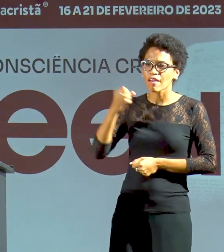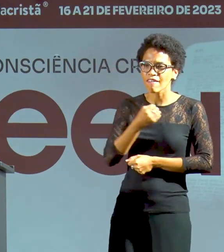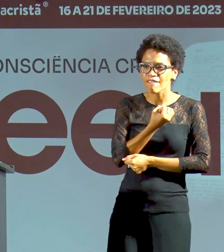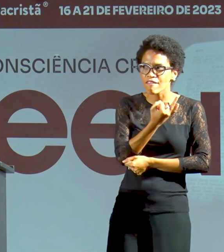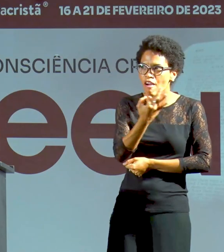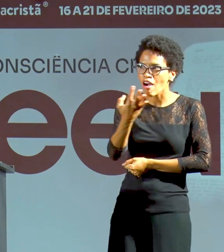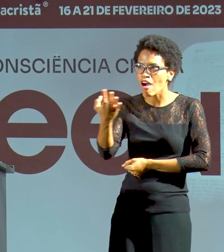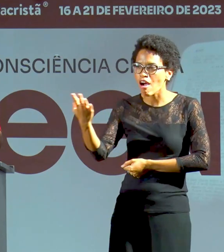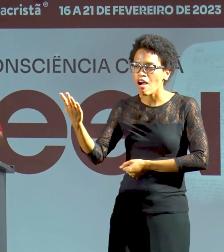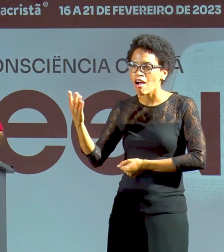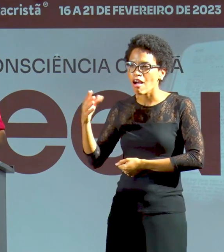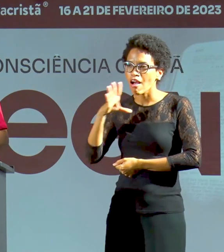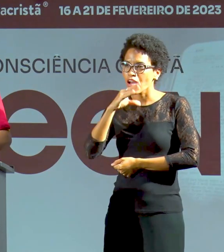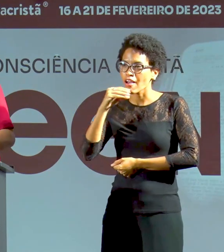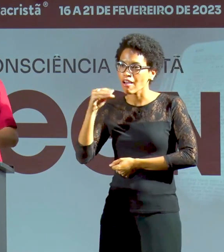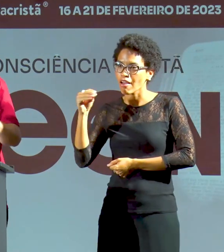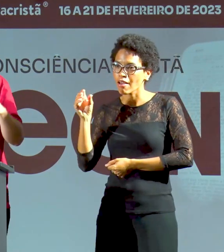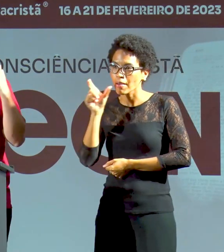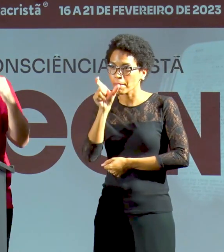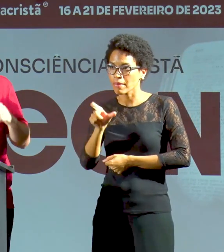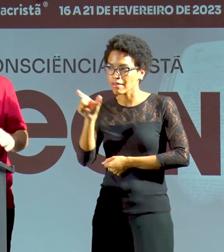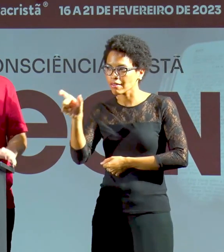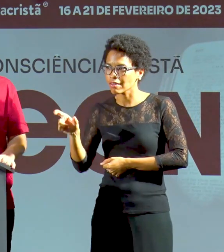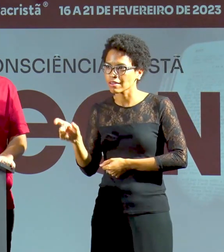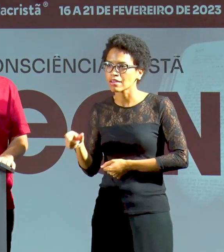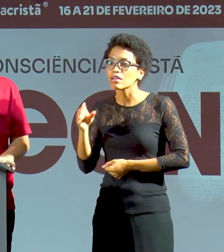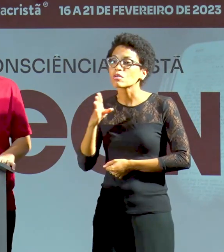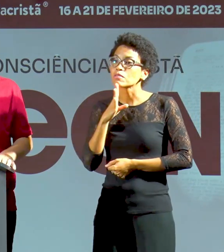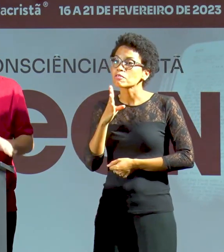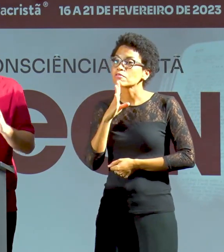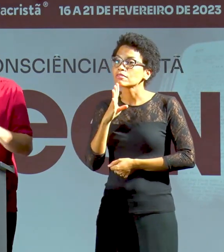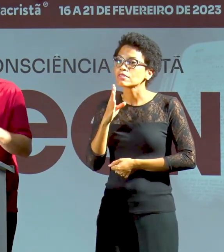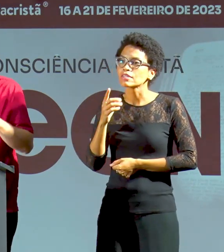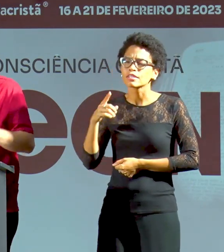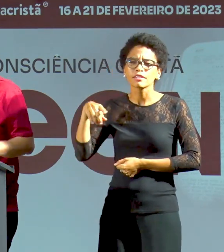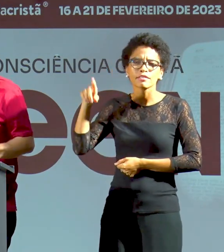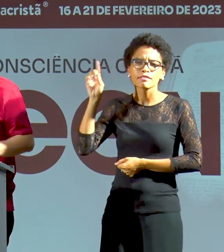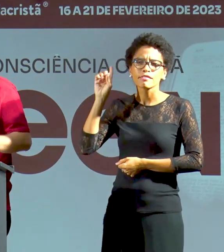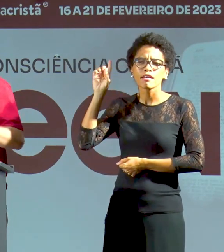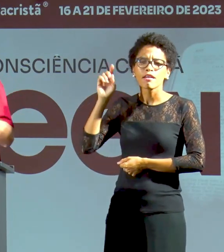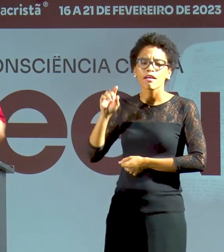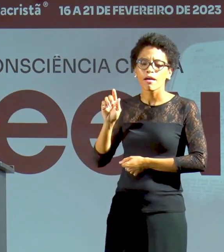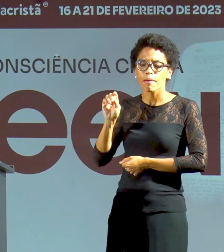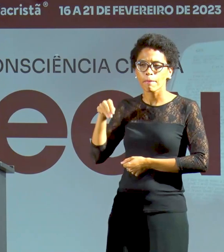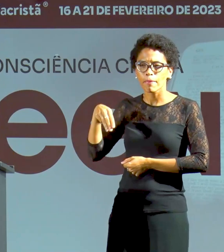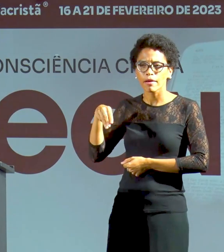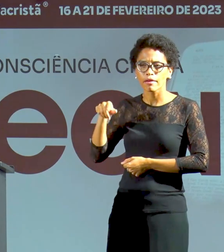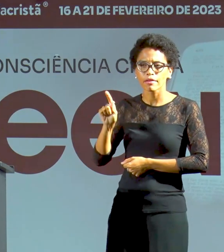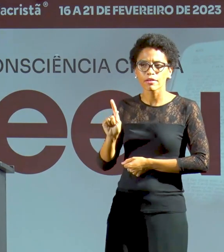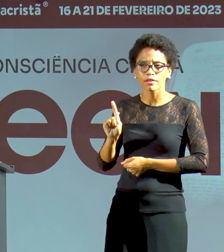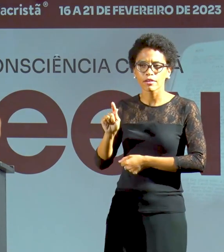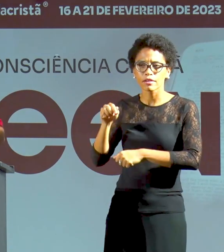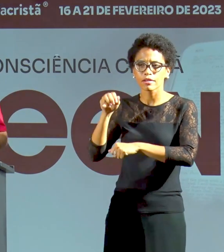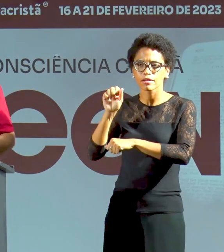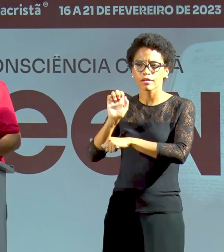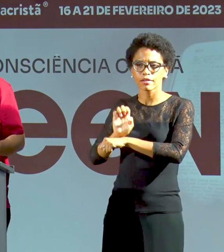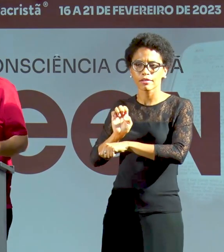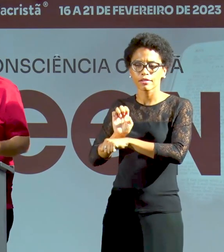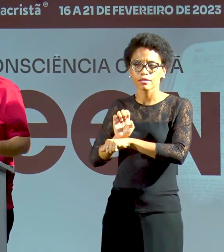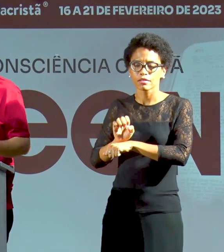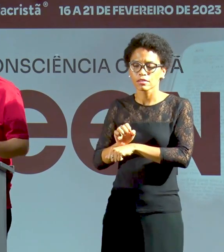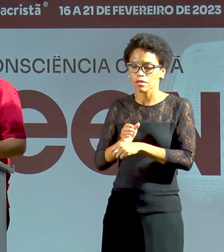eu conheço aqui não tem ninguém eu conheço lá da minha terra quantos adolescentes que passam adolescência